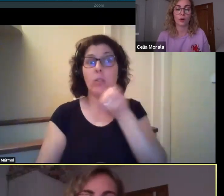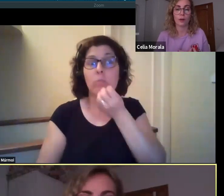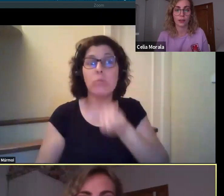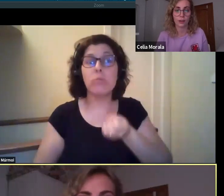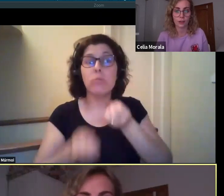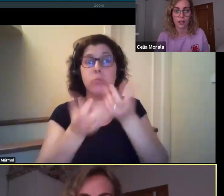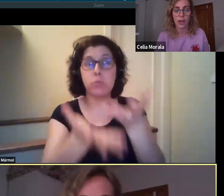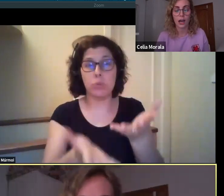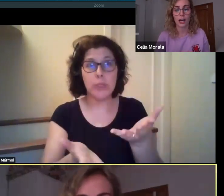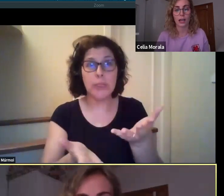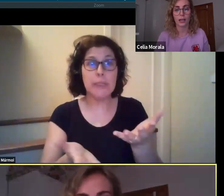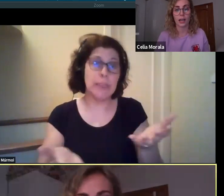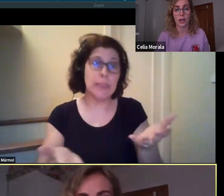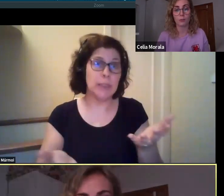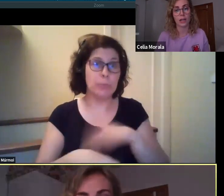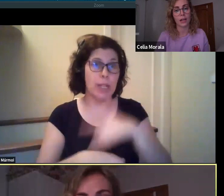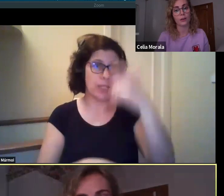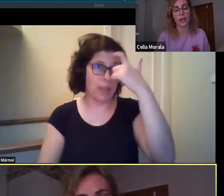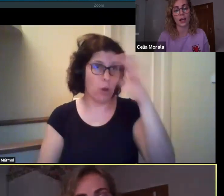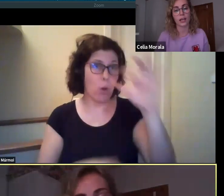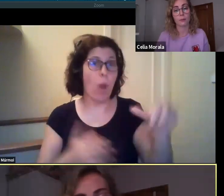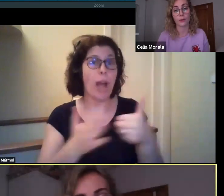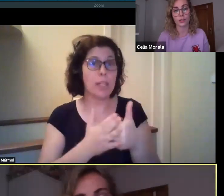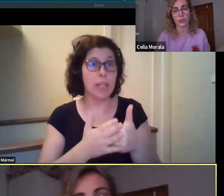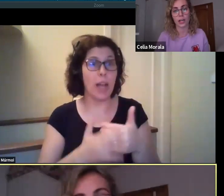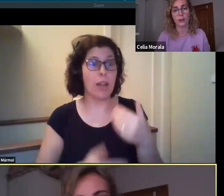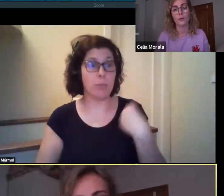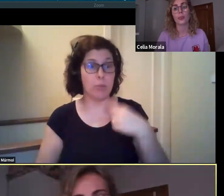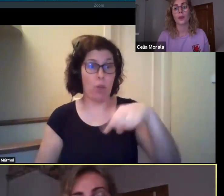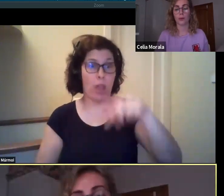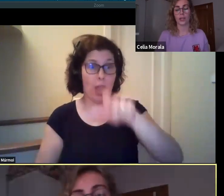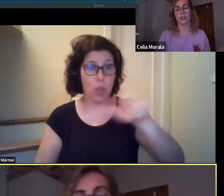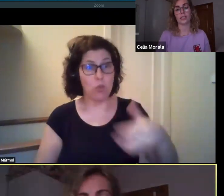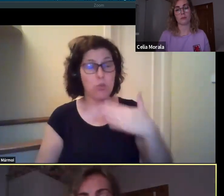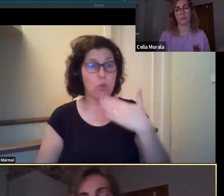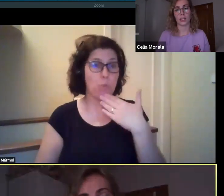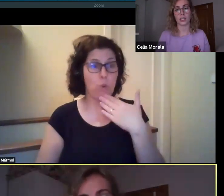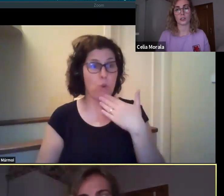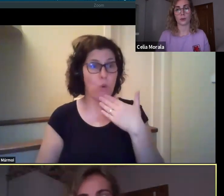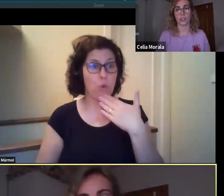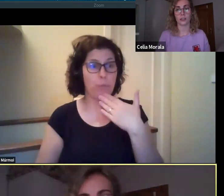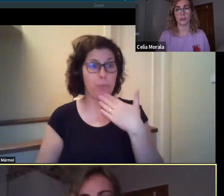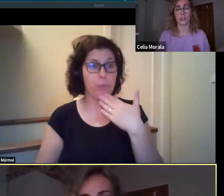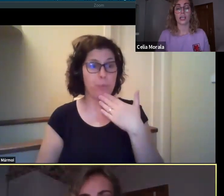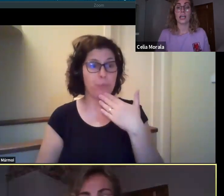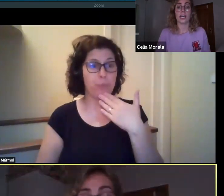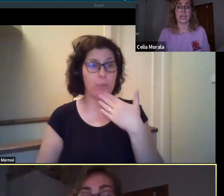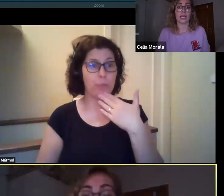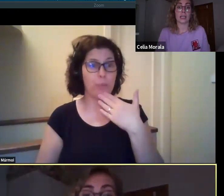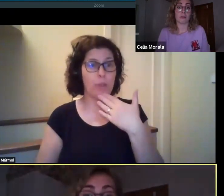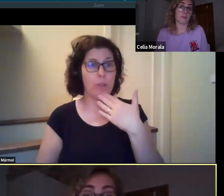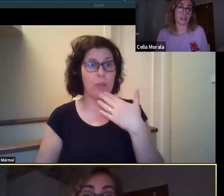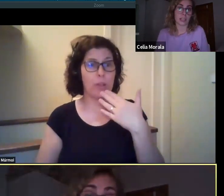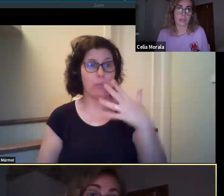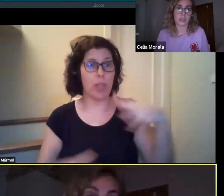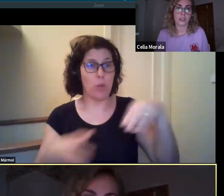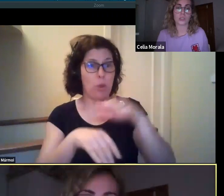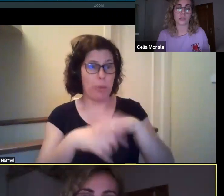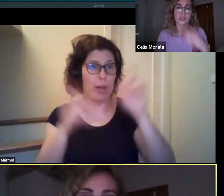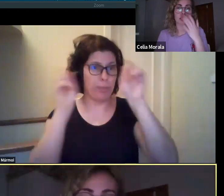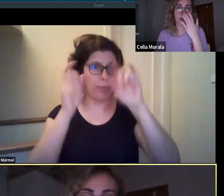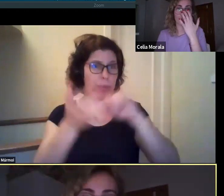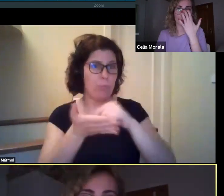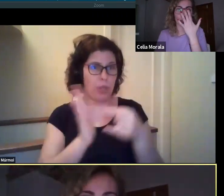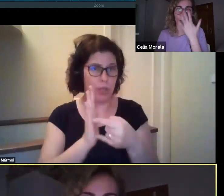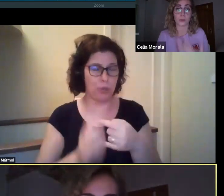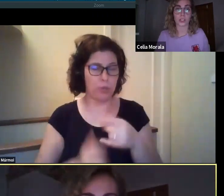como formación al alumnado y al profesorado poder desempeñar esos proyectos. También muchas